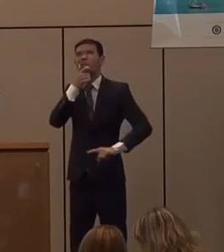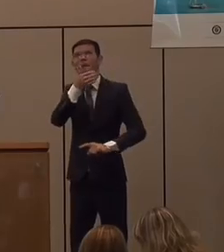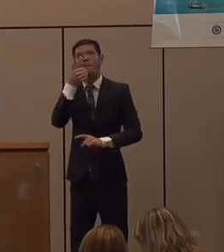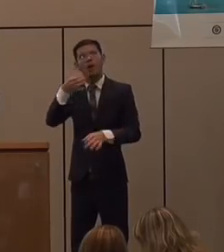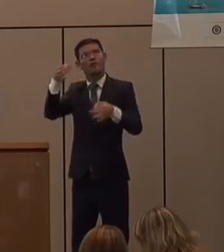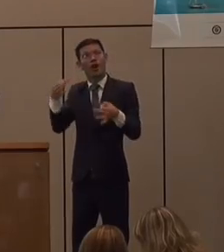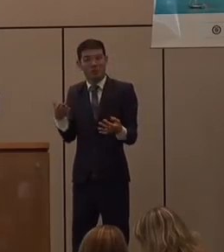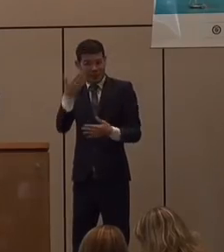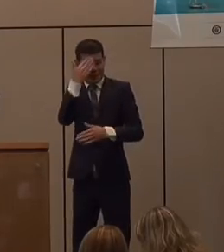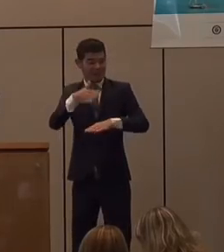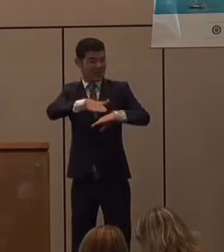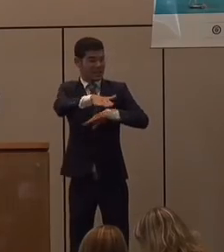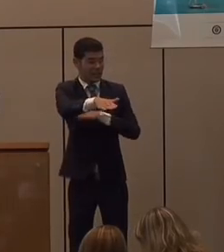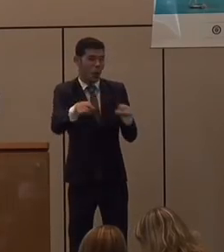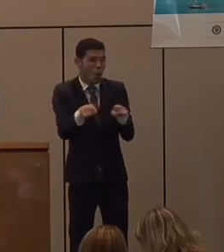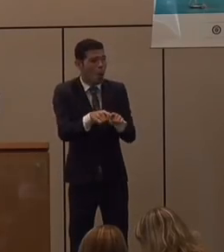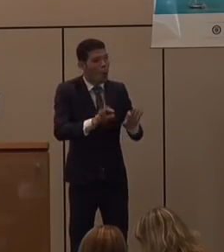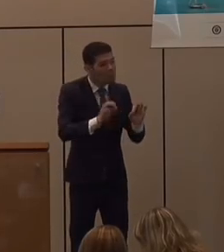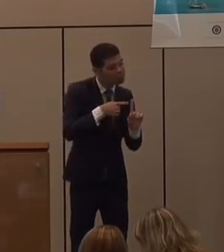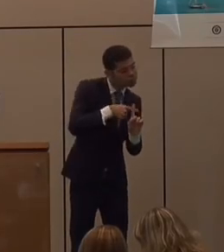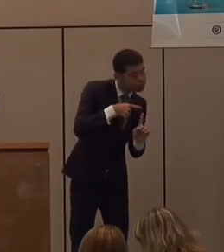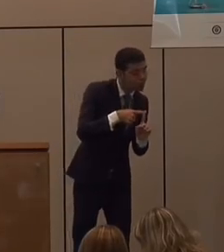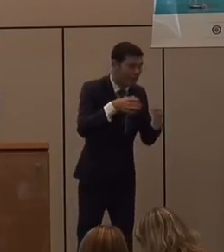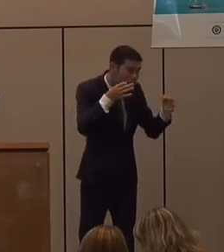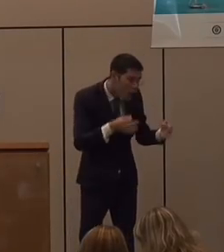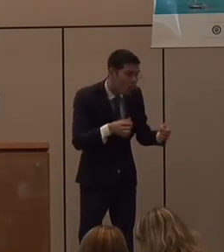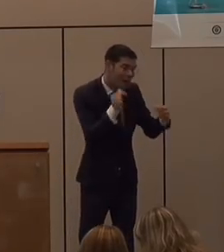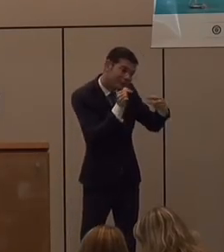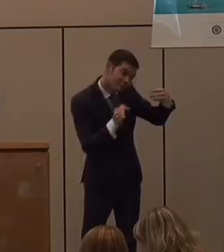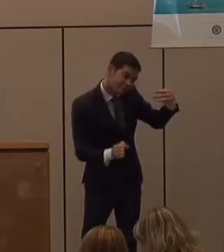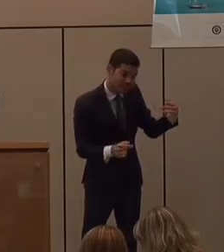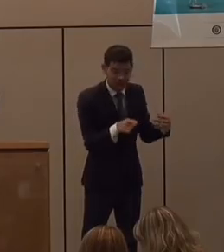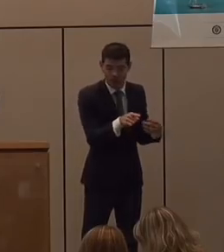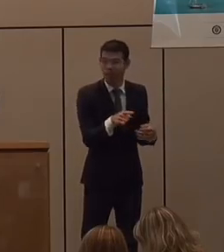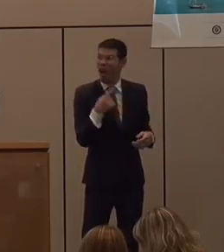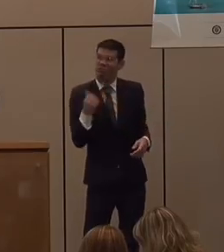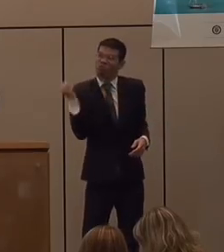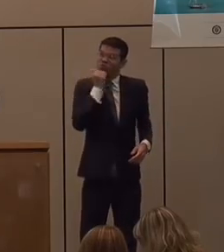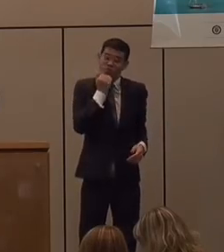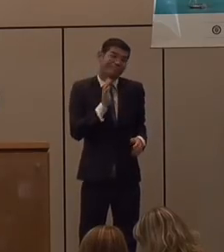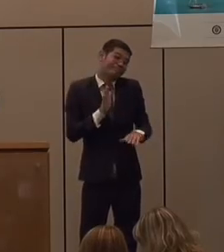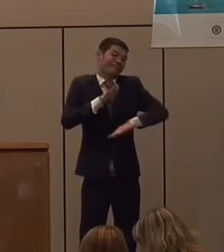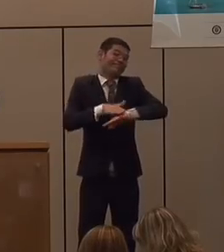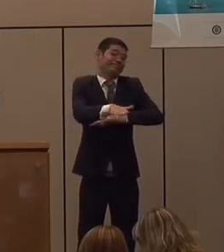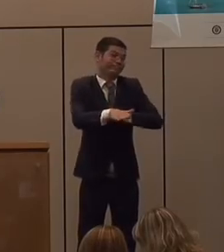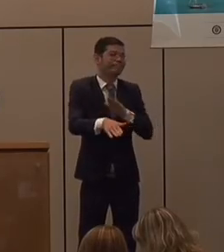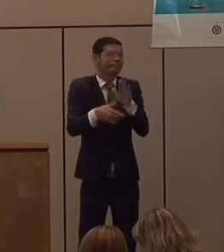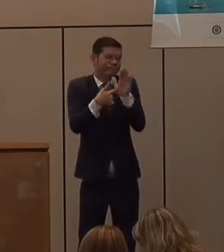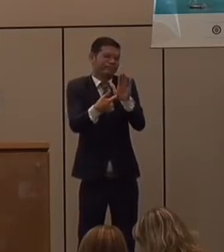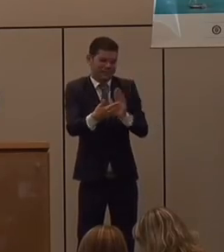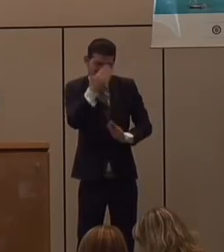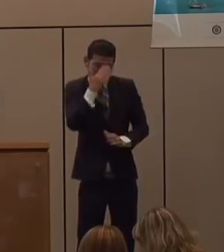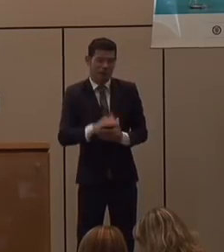también que así como les enseñamos lo bueno de formalizarse si no lo hacen también tiene consecuencias y de esa manera estamos combatiendo pues el gran